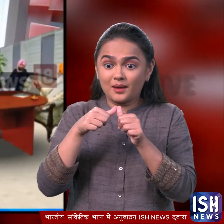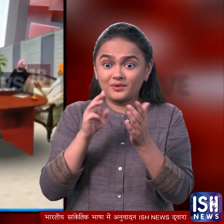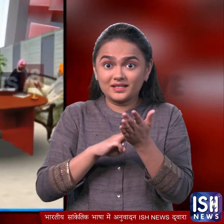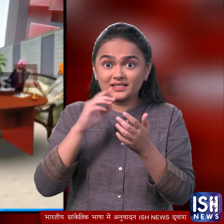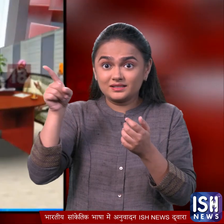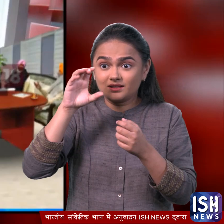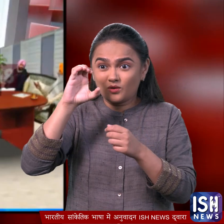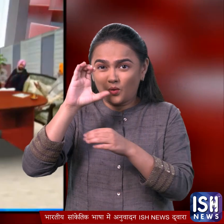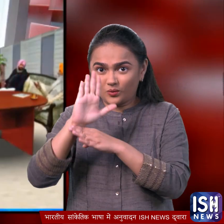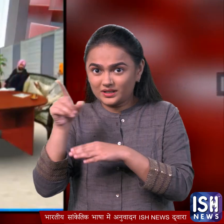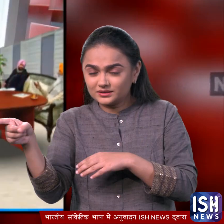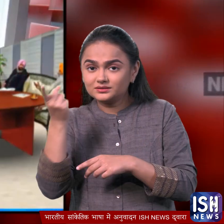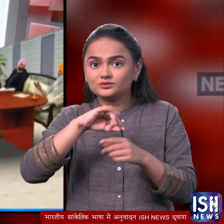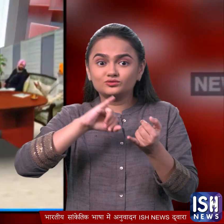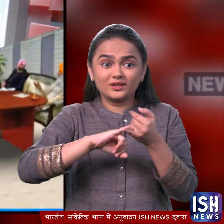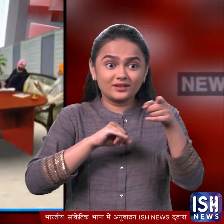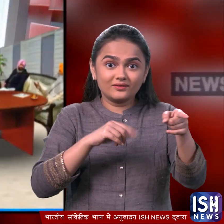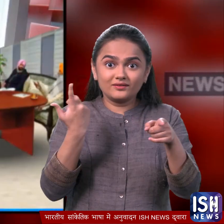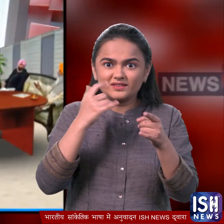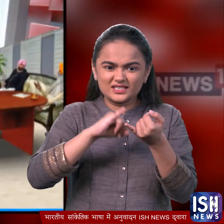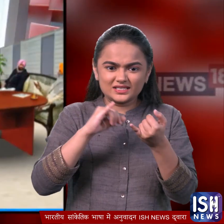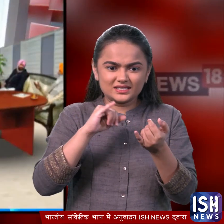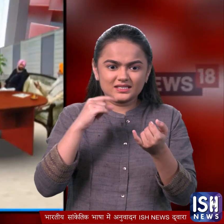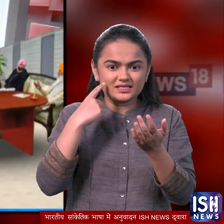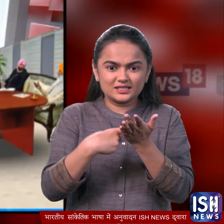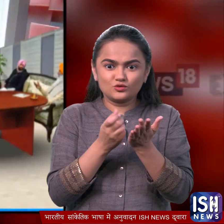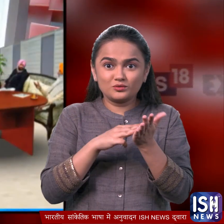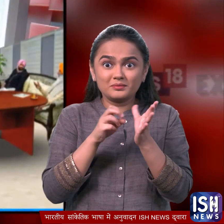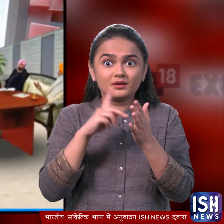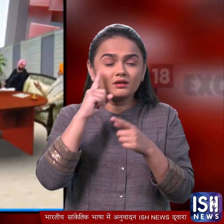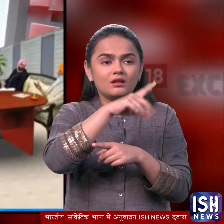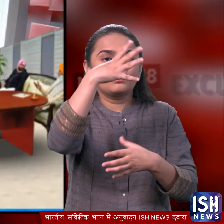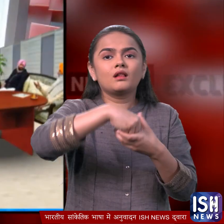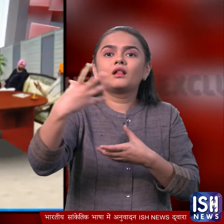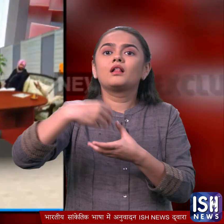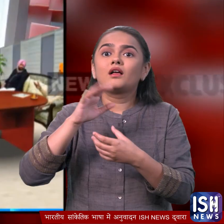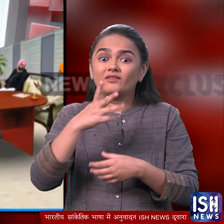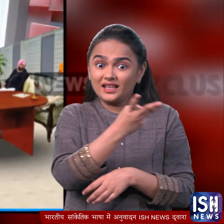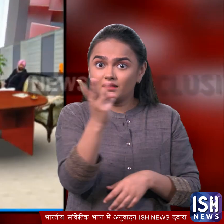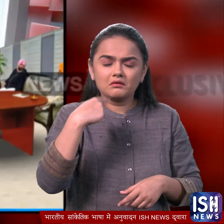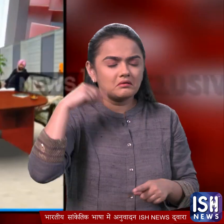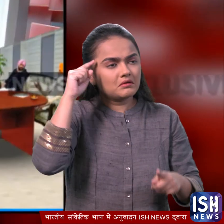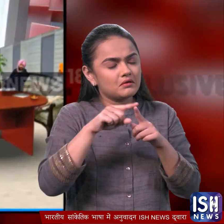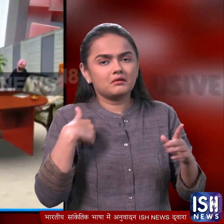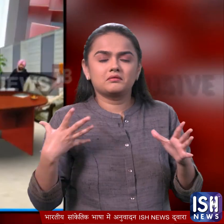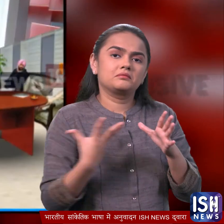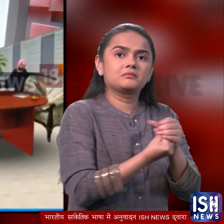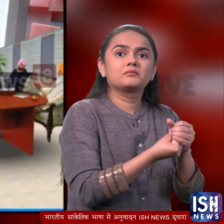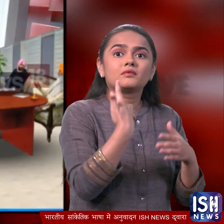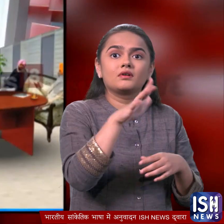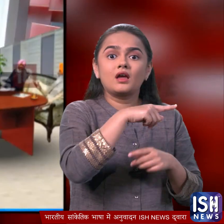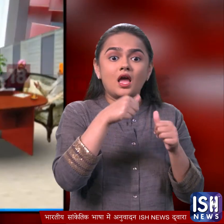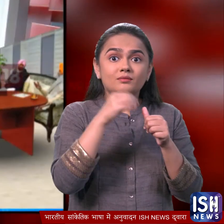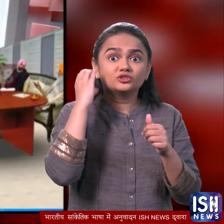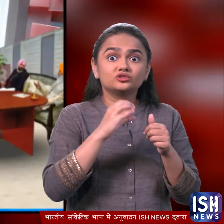की पंजाब लोक कांग्रेस और सुखदेव ढींडसा की पार्टी शिरोमणि अकाली दल संयुक्त का साथ मिला। और तीनों दलों के नेताओं ने